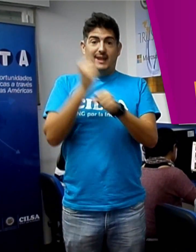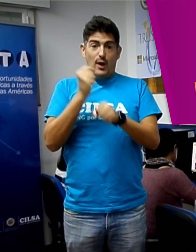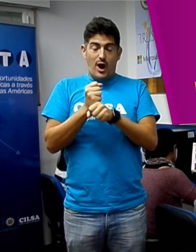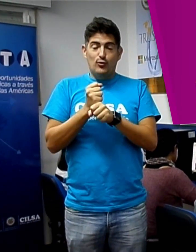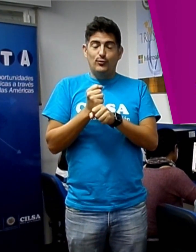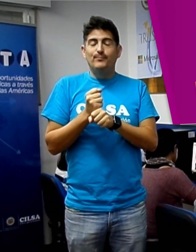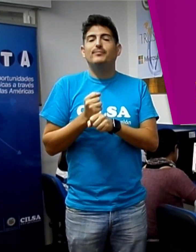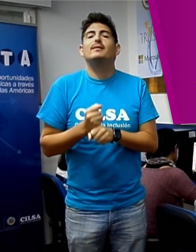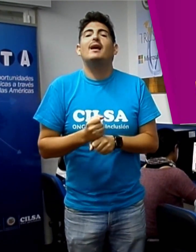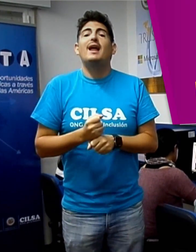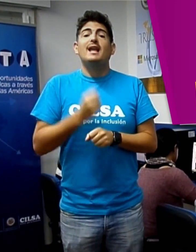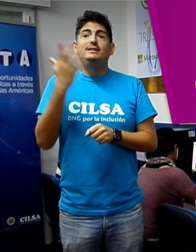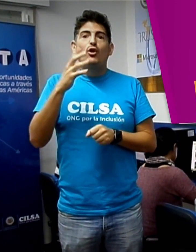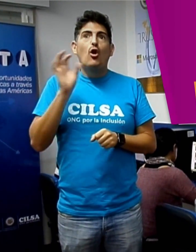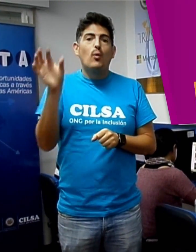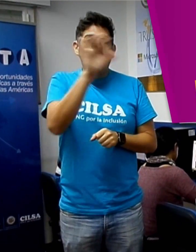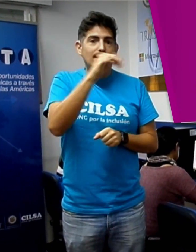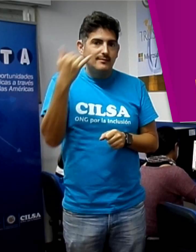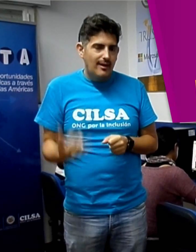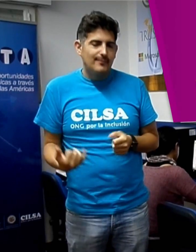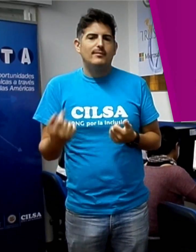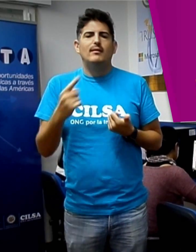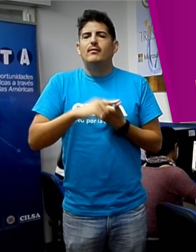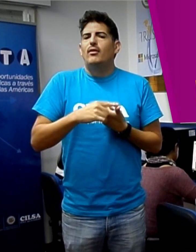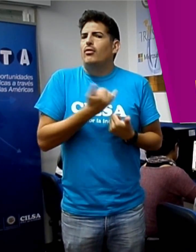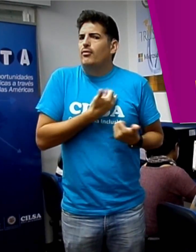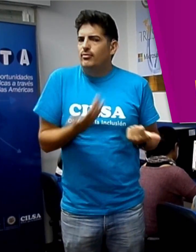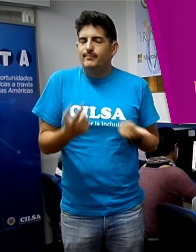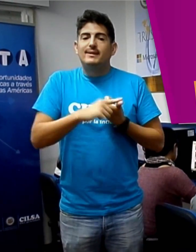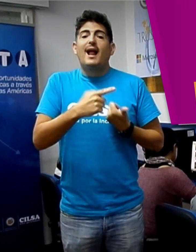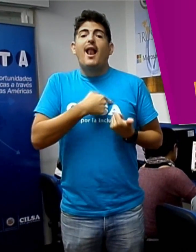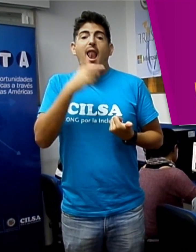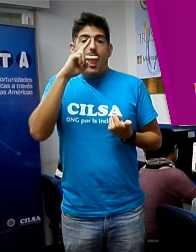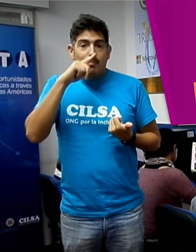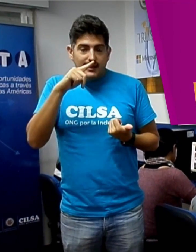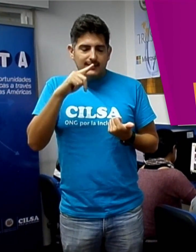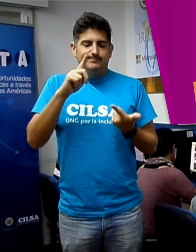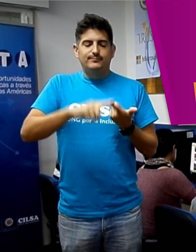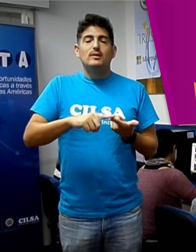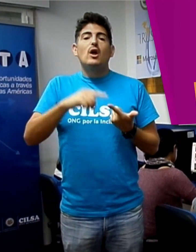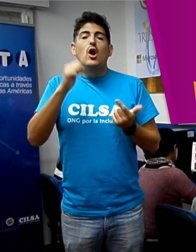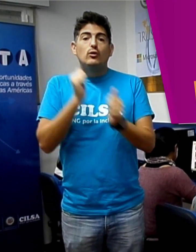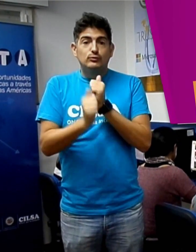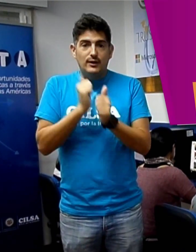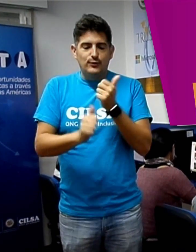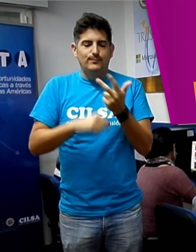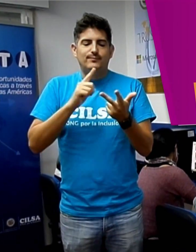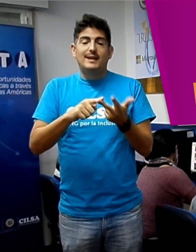2016. Te ofrecemos cursos gratuitos en herramientas informáticas y preparación para el mundo del trabajo.